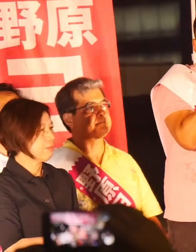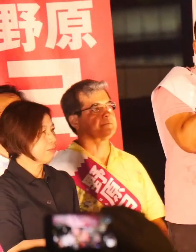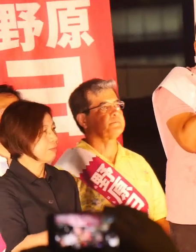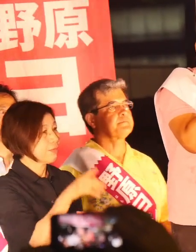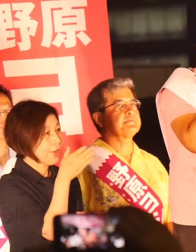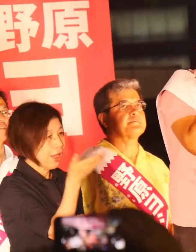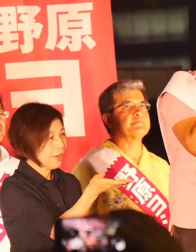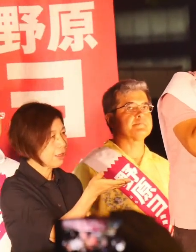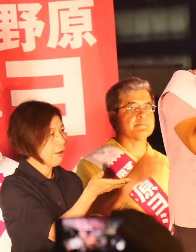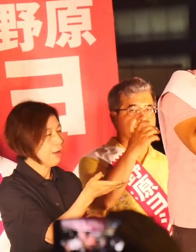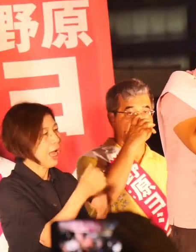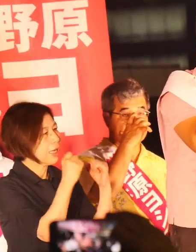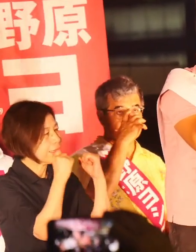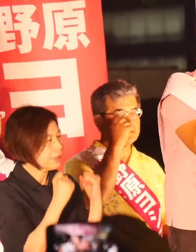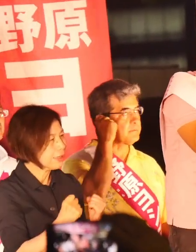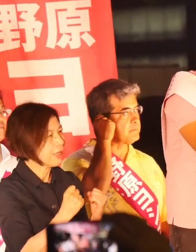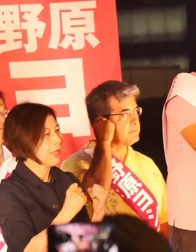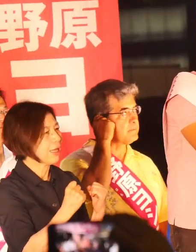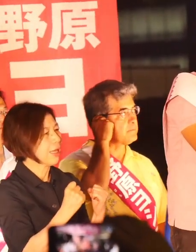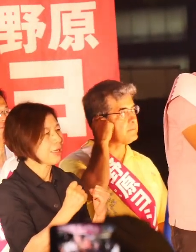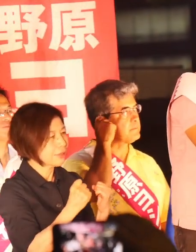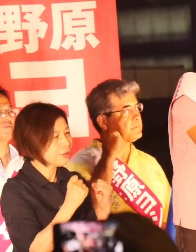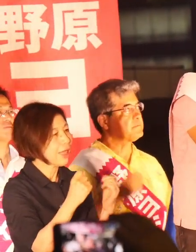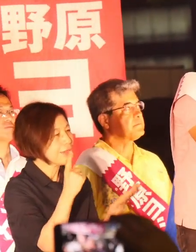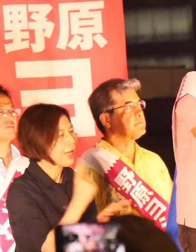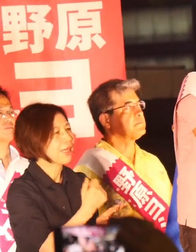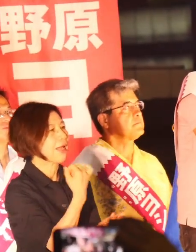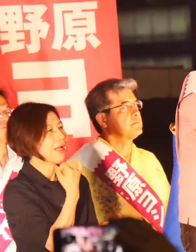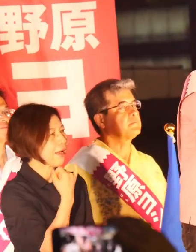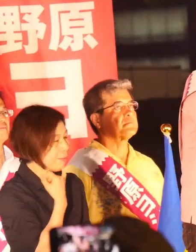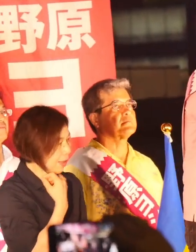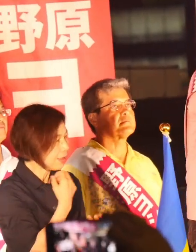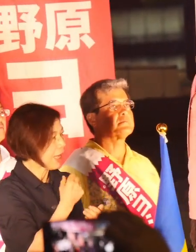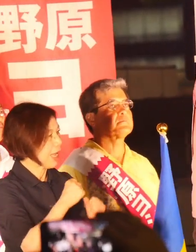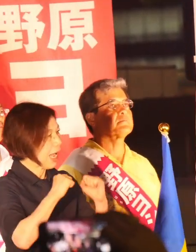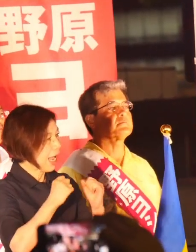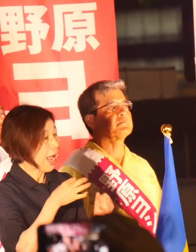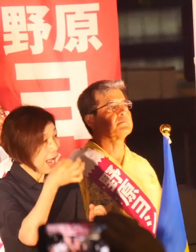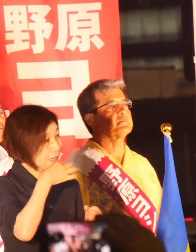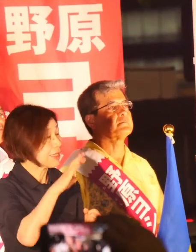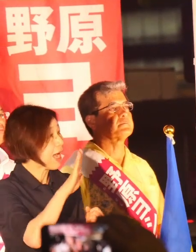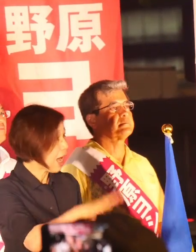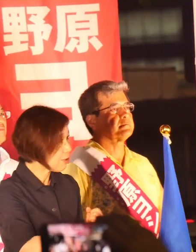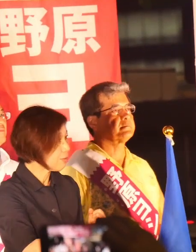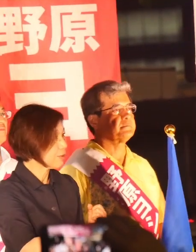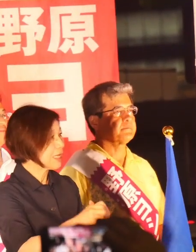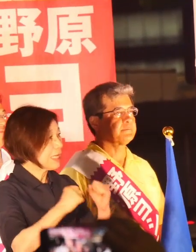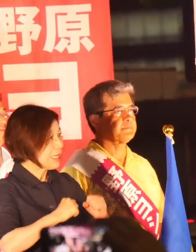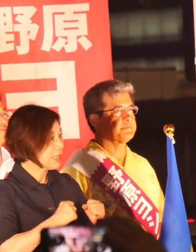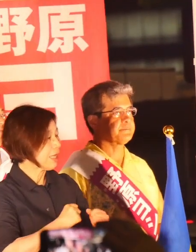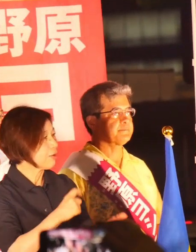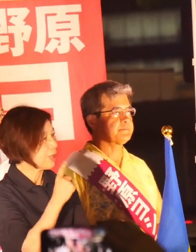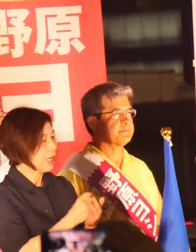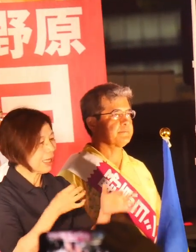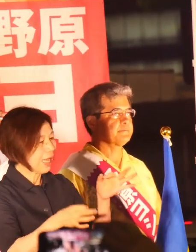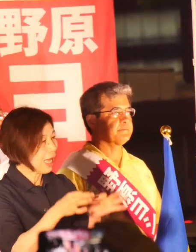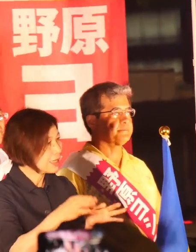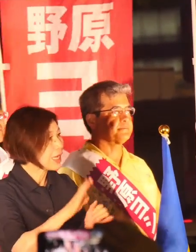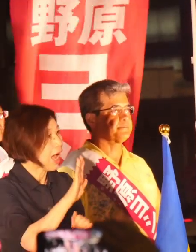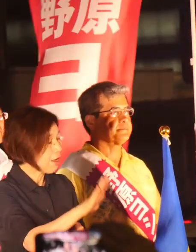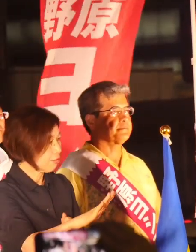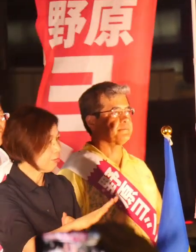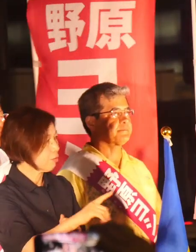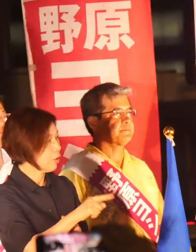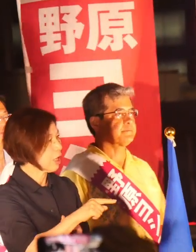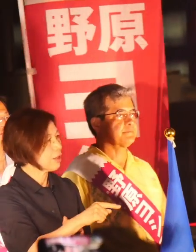あなたは存在しているだけで価値がある。あなたは生きているだけで価値がある。